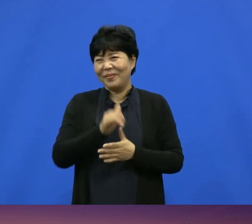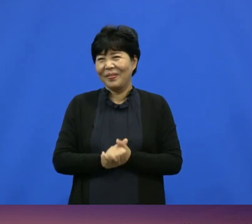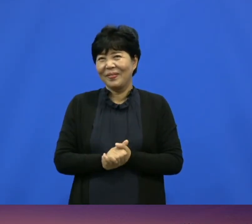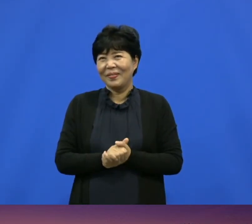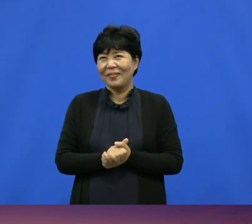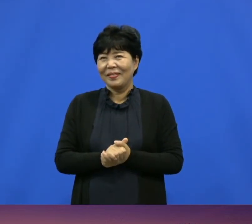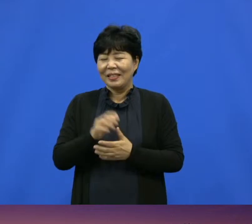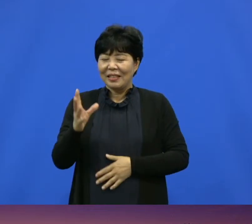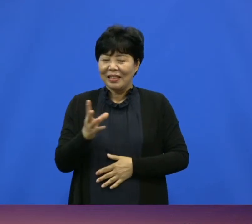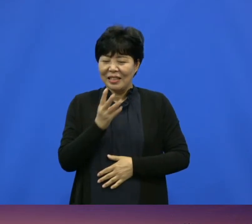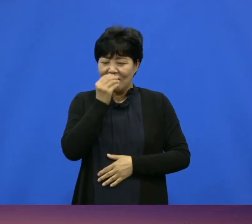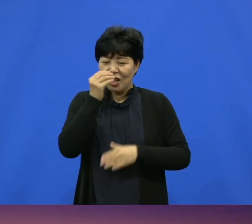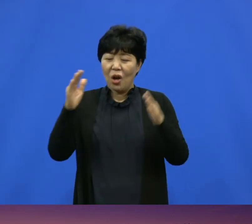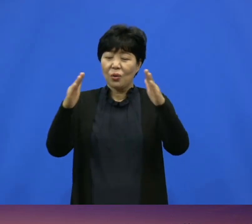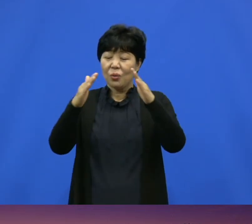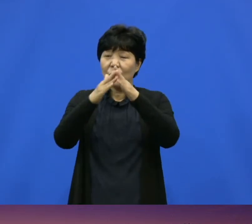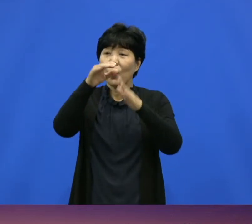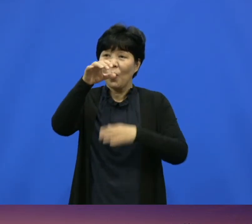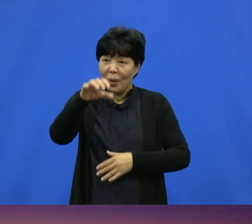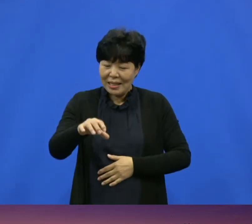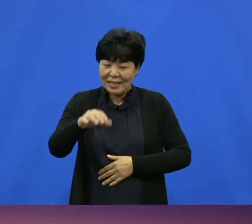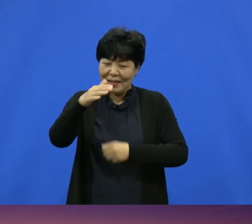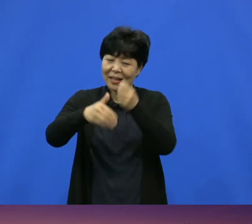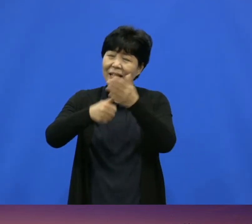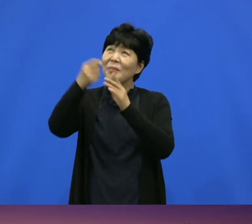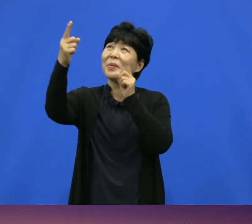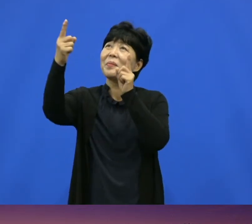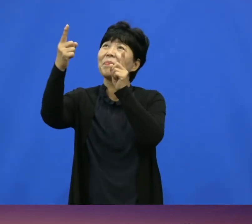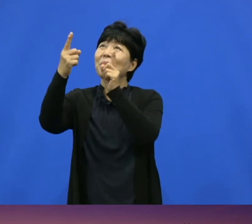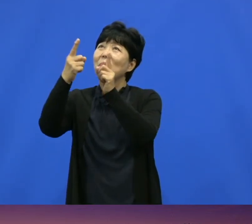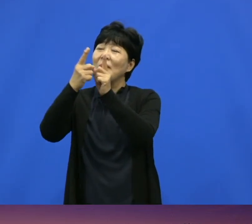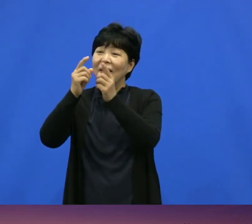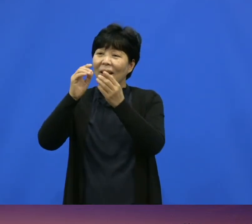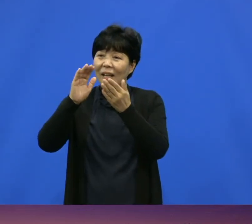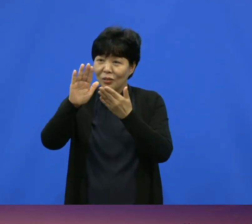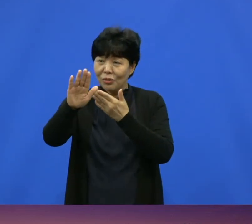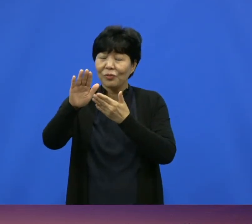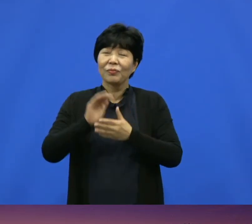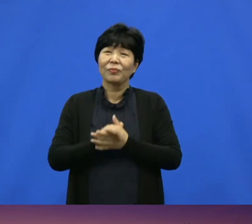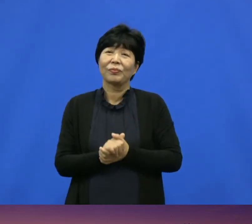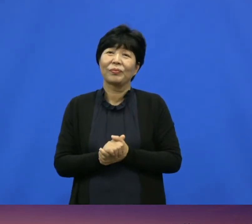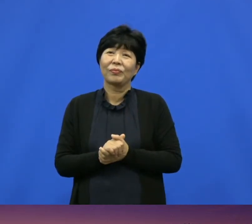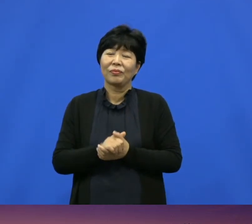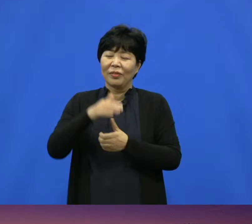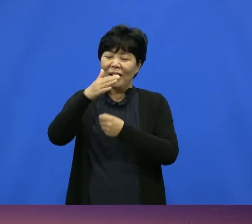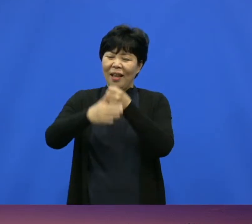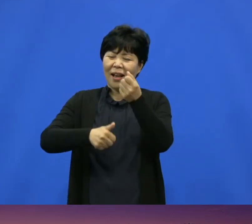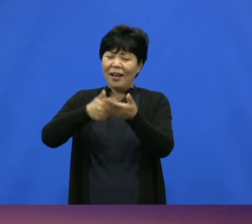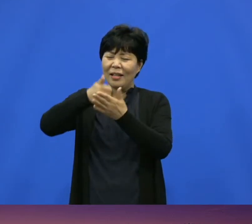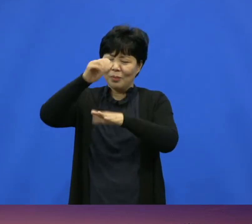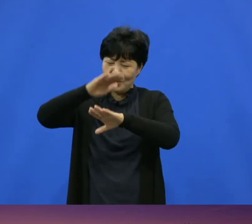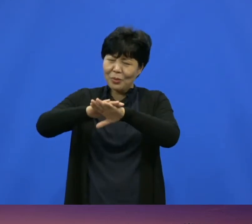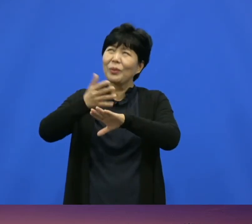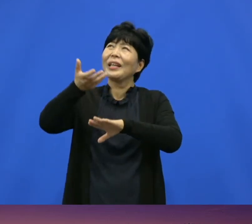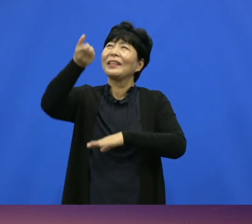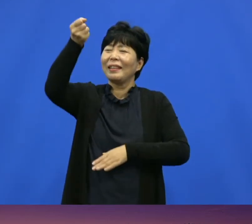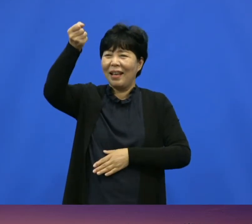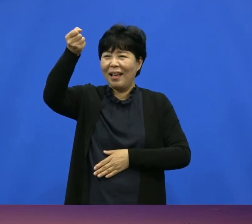그래서 성소에서 하나님을 만날 때 모든 것의 결론이 드러났어요. 모든 것의 결말은 하나님의 손에